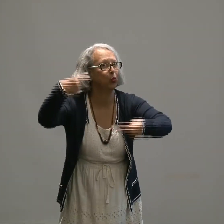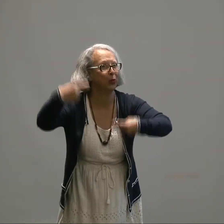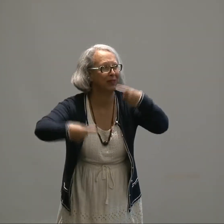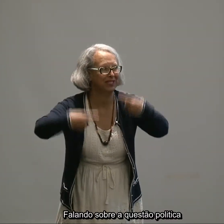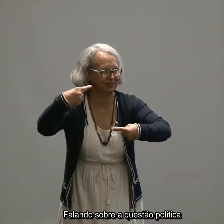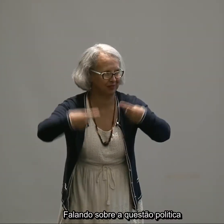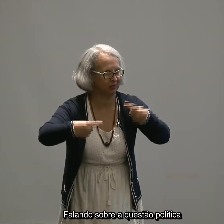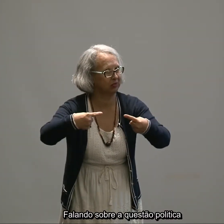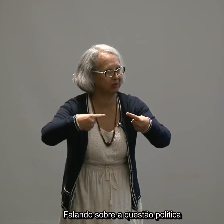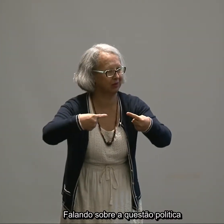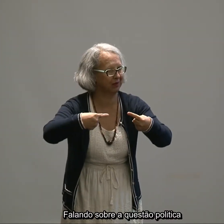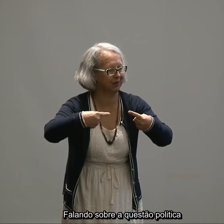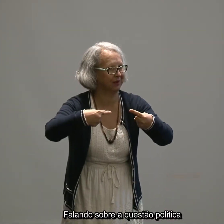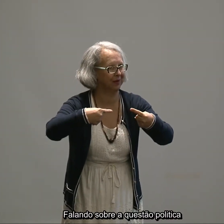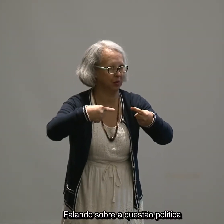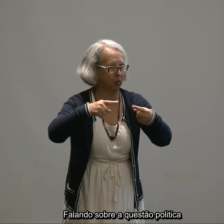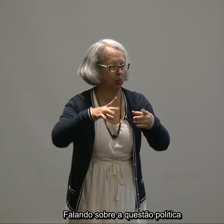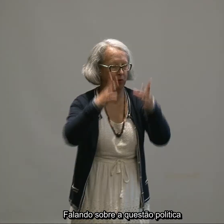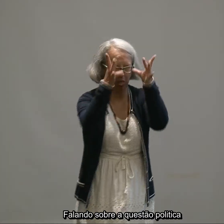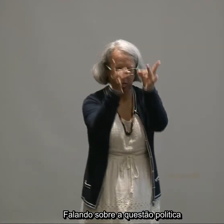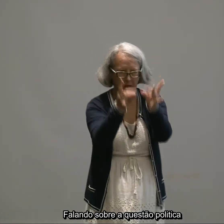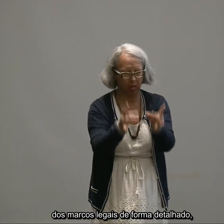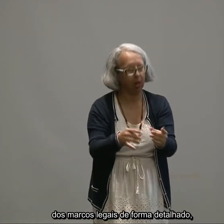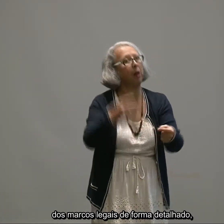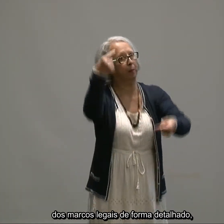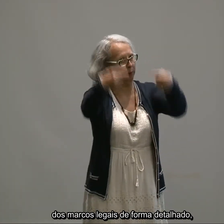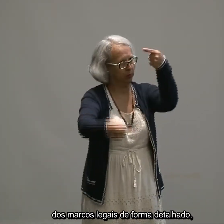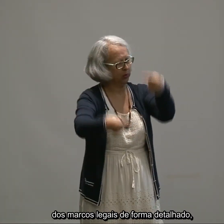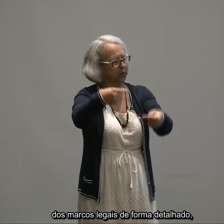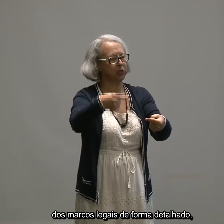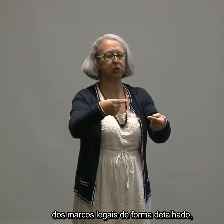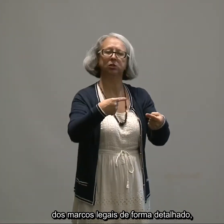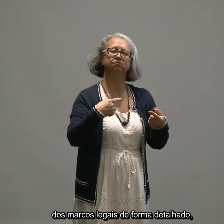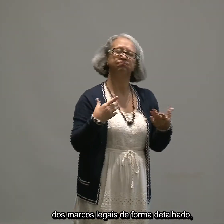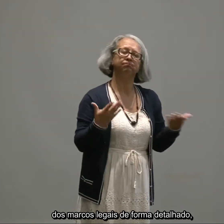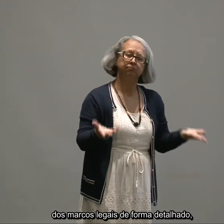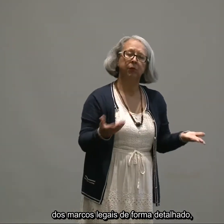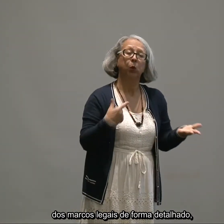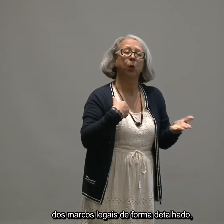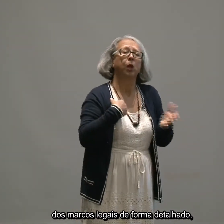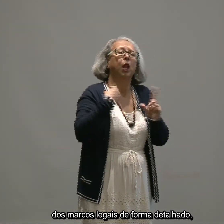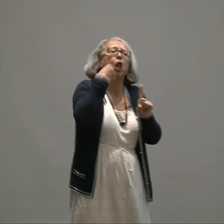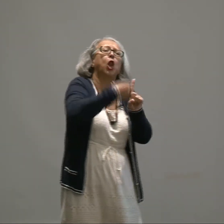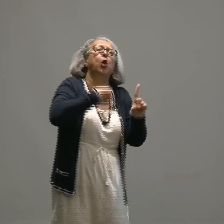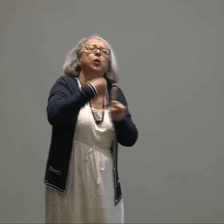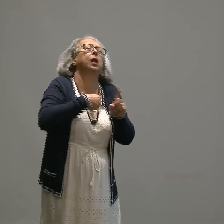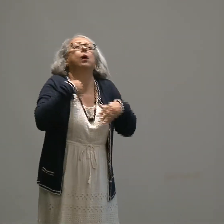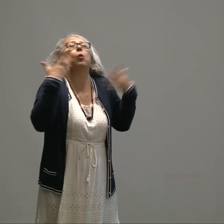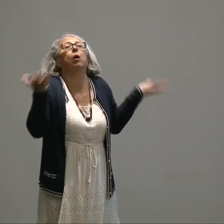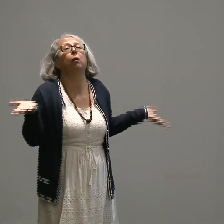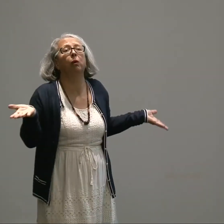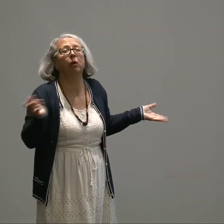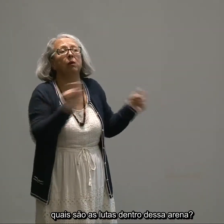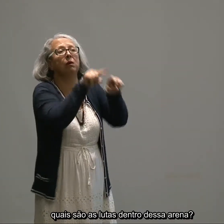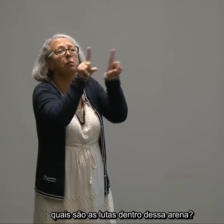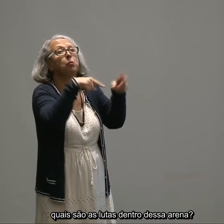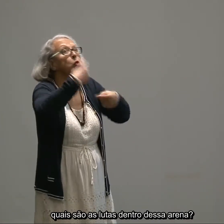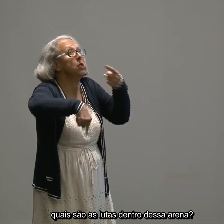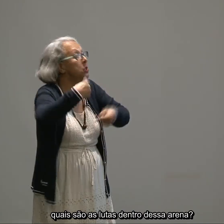Bom, falando sobre a questão política, dos marcos legais de forma detalhada. Bom, quais